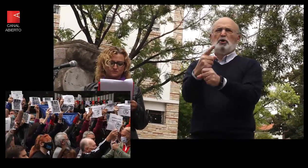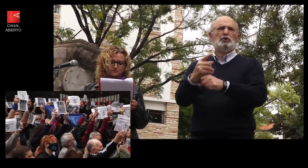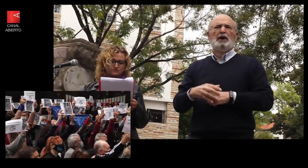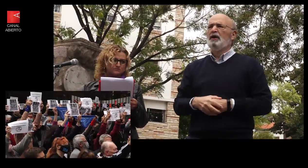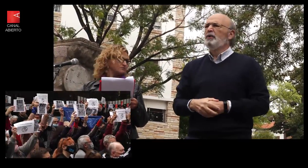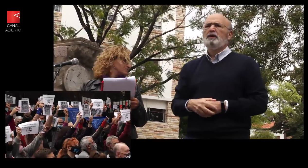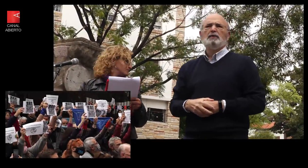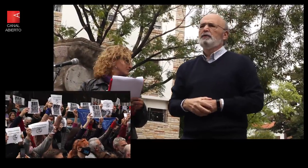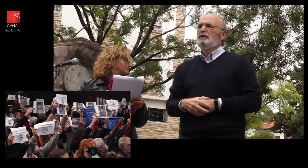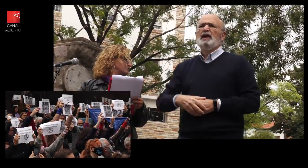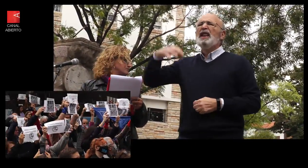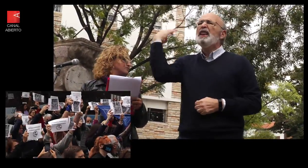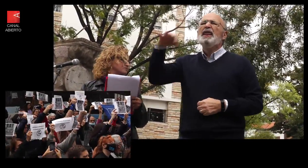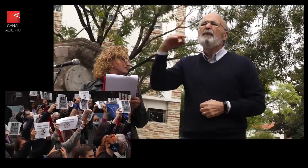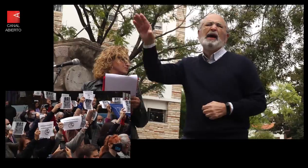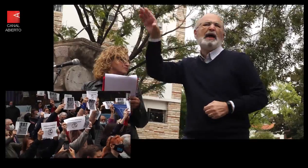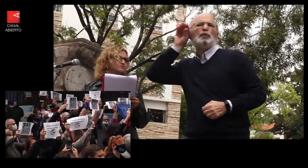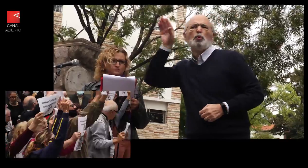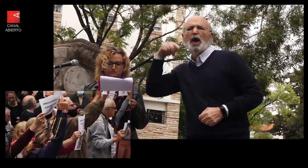que es más sordo que todos nosotros.